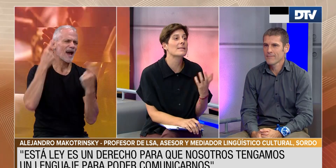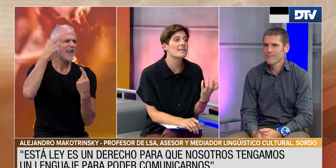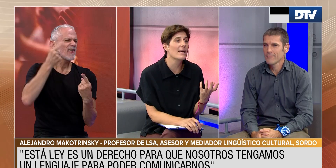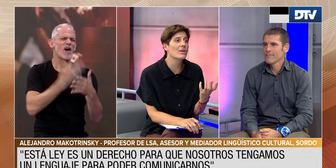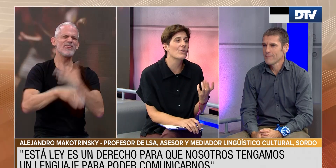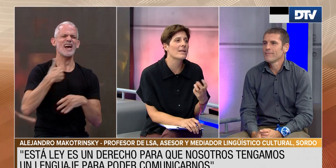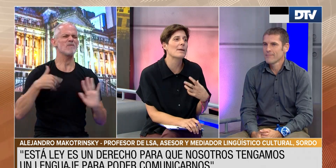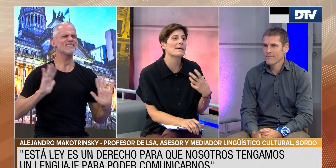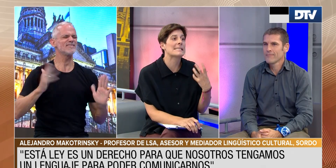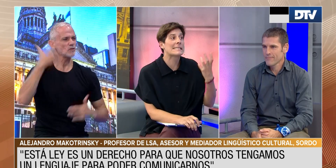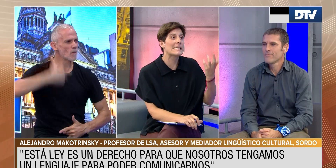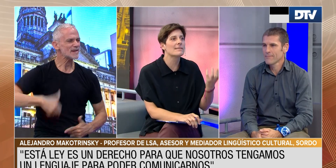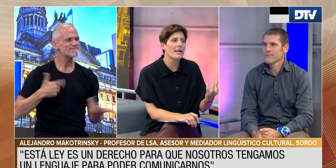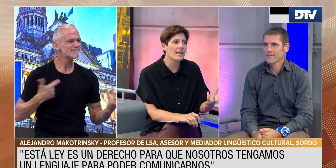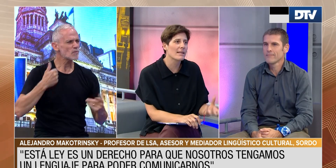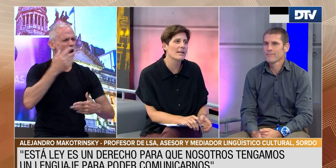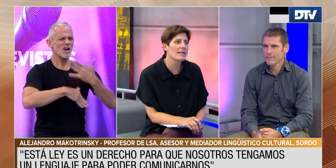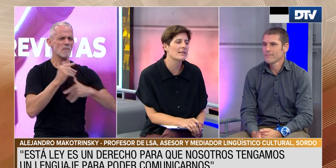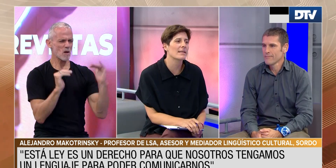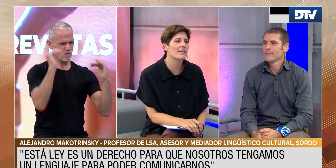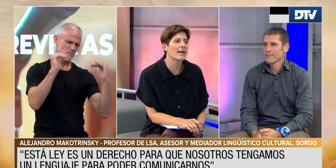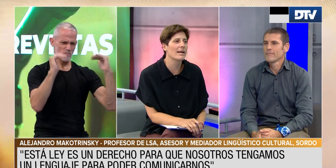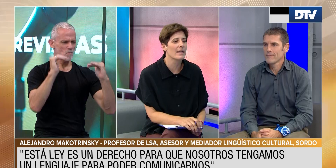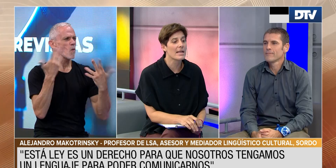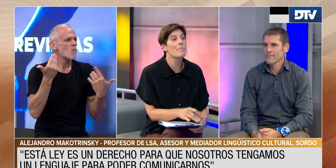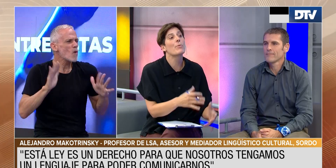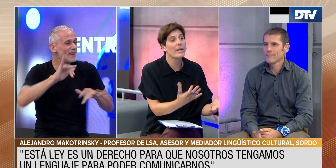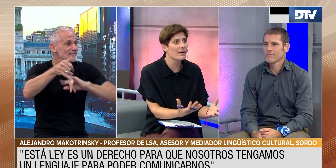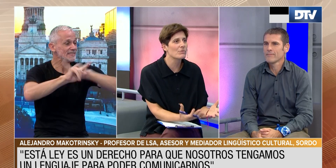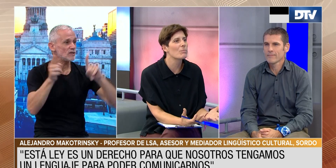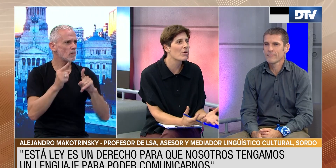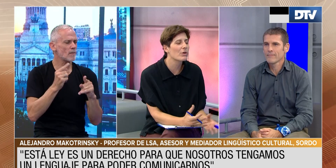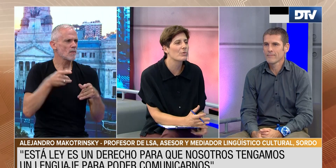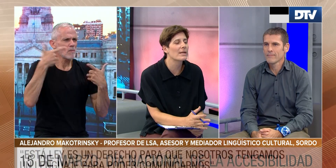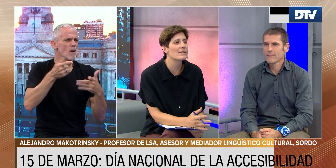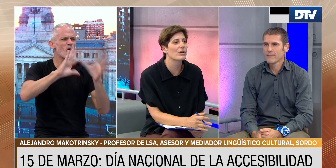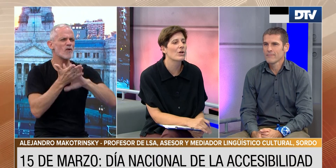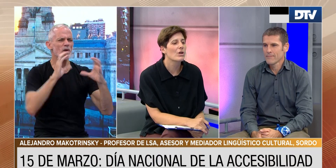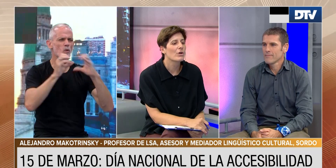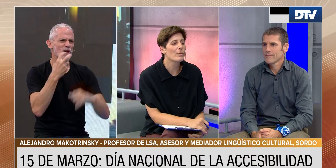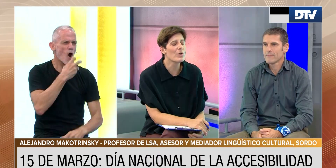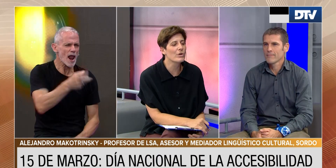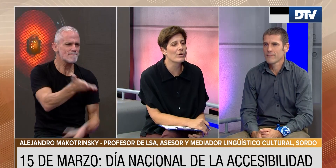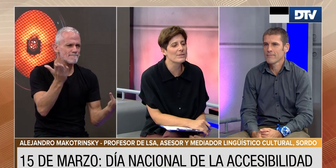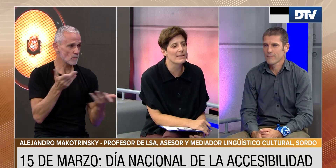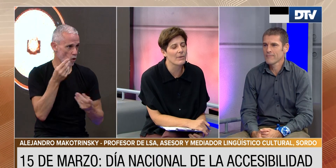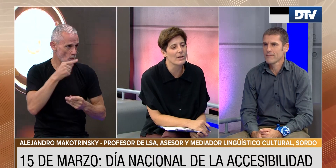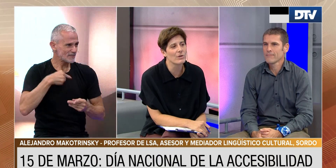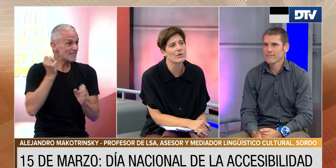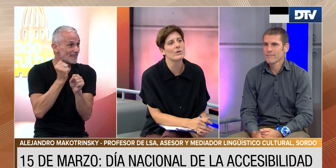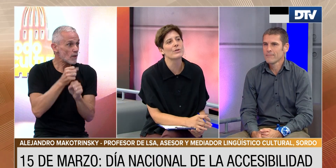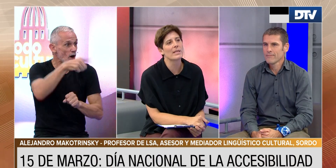de discapacidad, ¿no? De capacitista, de intentar imponerles un modo de comunicación. ¿Cómo es